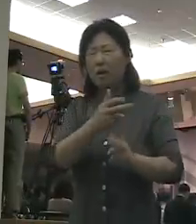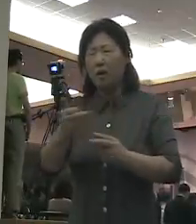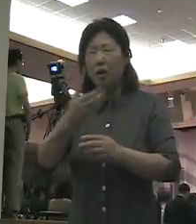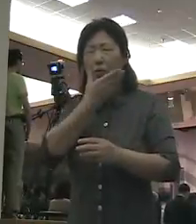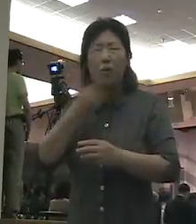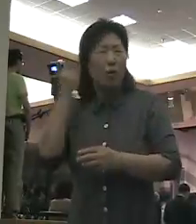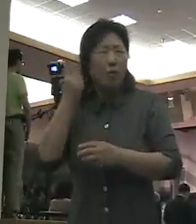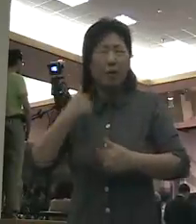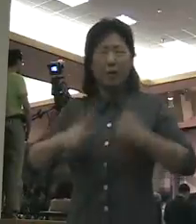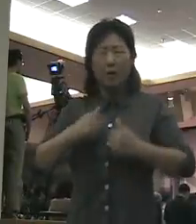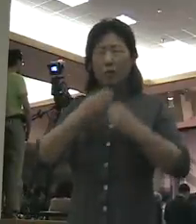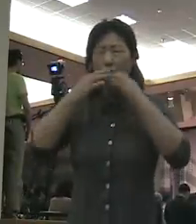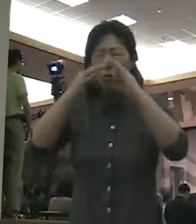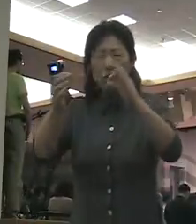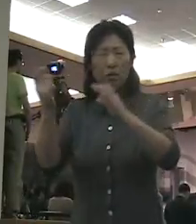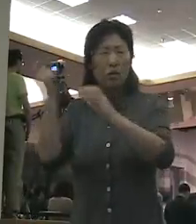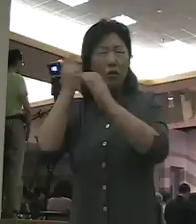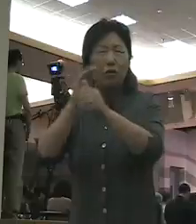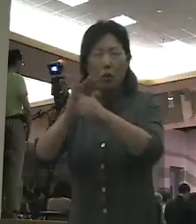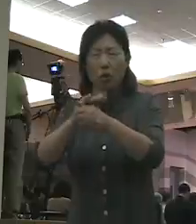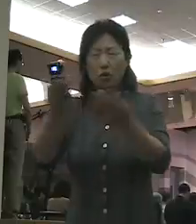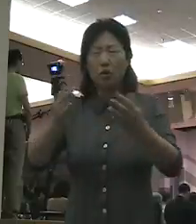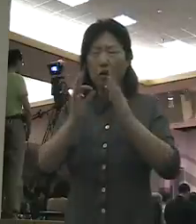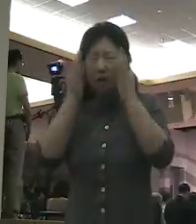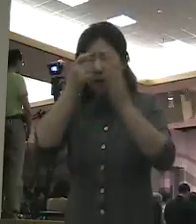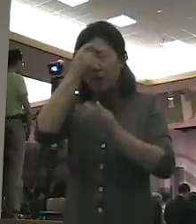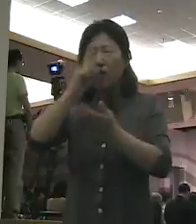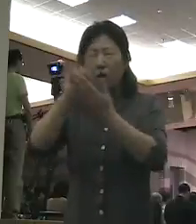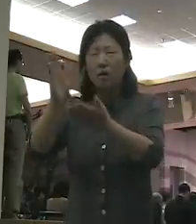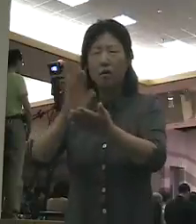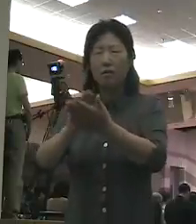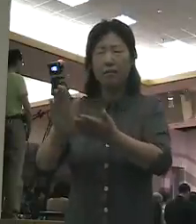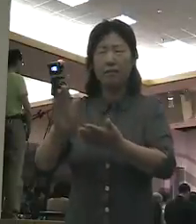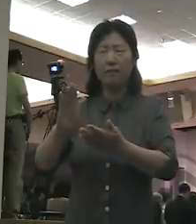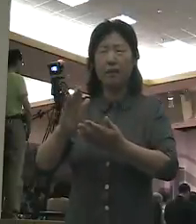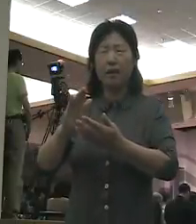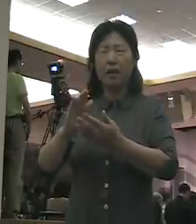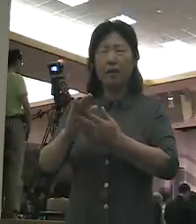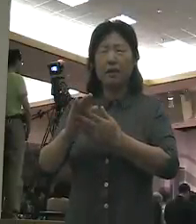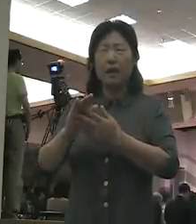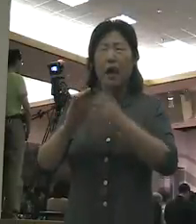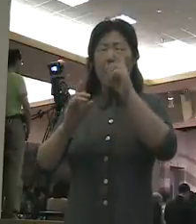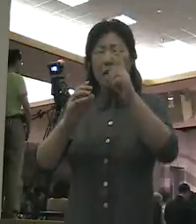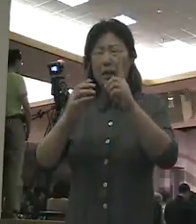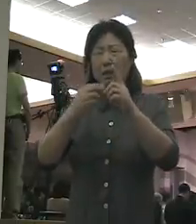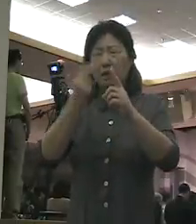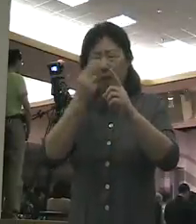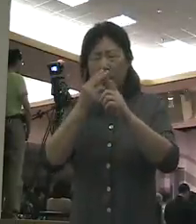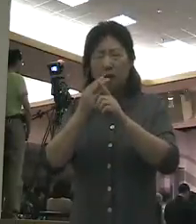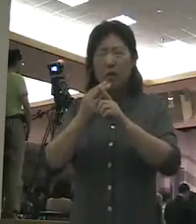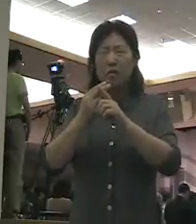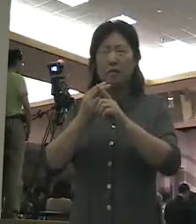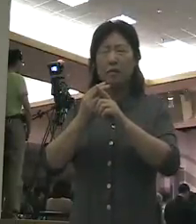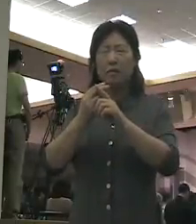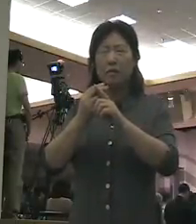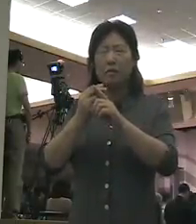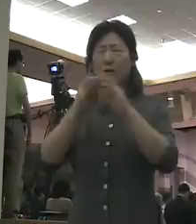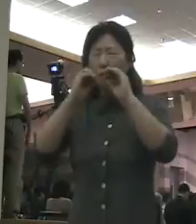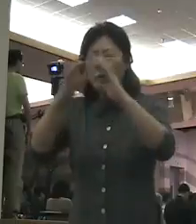소식을 전할 수 있도록 도와주시기를 간절히 기도합니다. 시국에서 한센병 사역을 하는 제임스 전선교사님과 에미 전선교사님을 붙들어